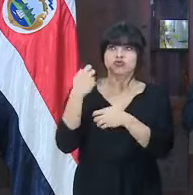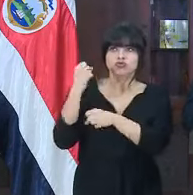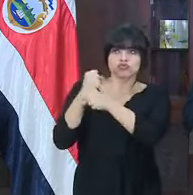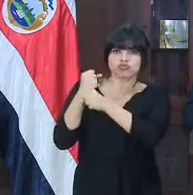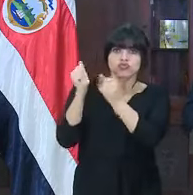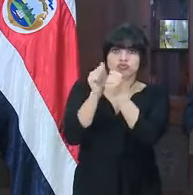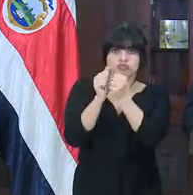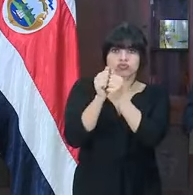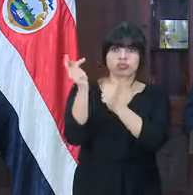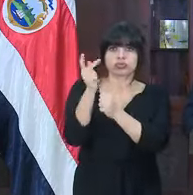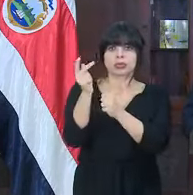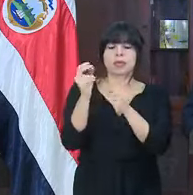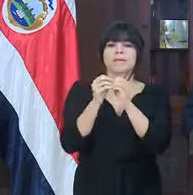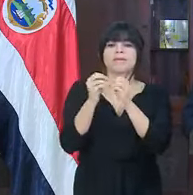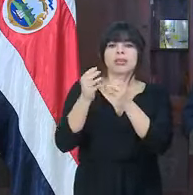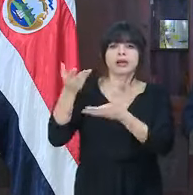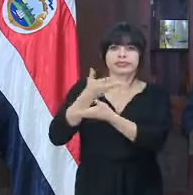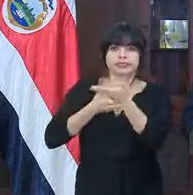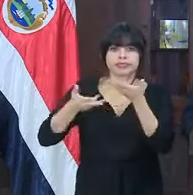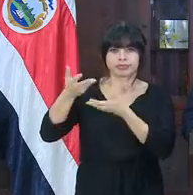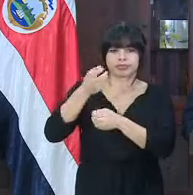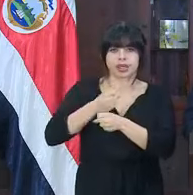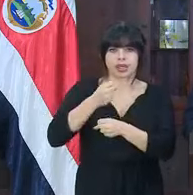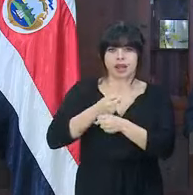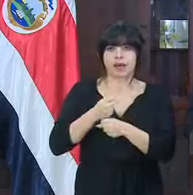trabajado más en un marco multilateral.